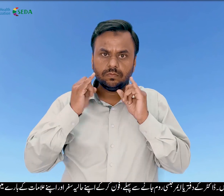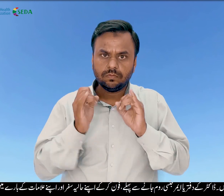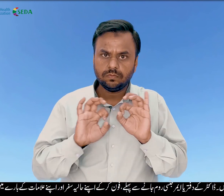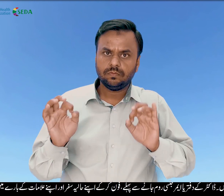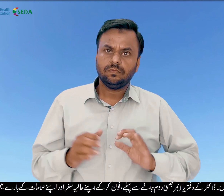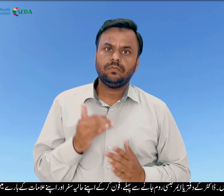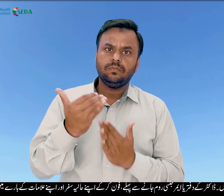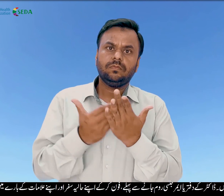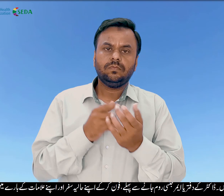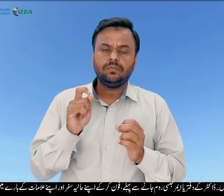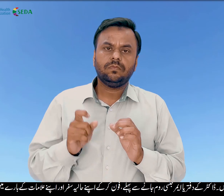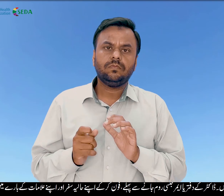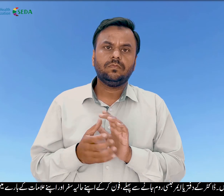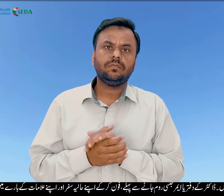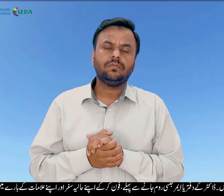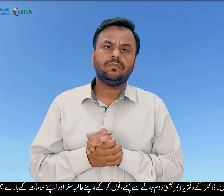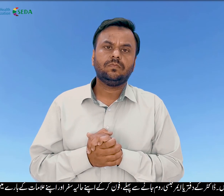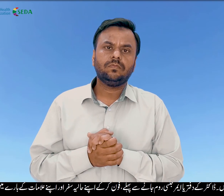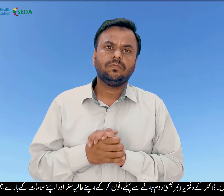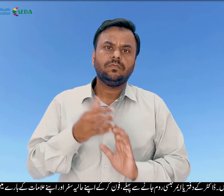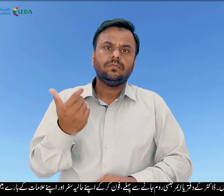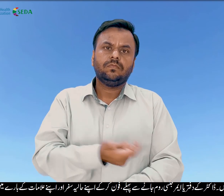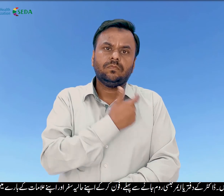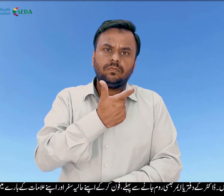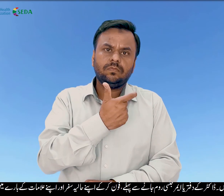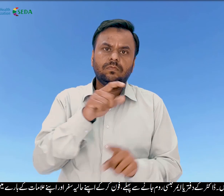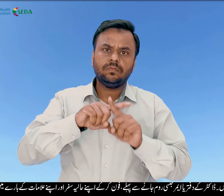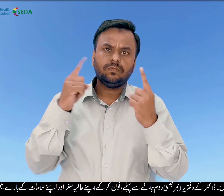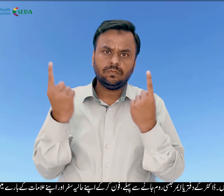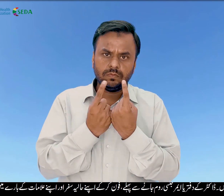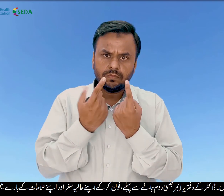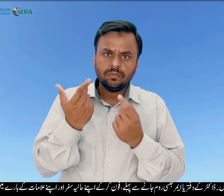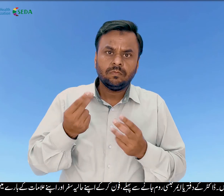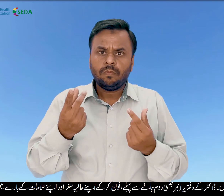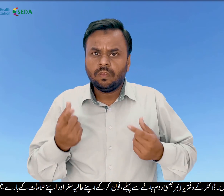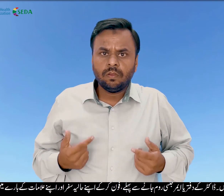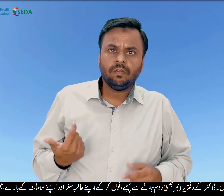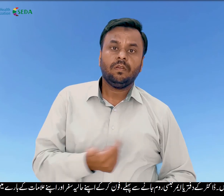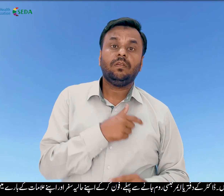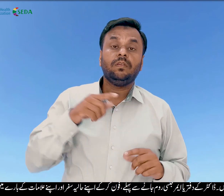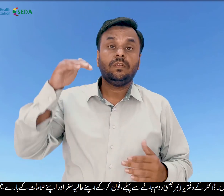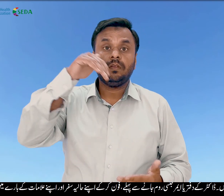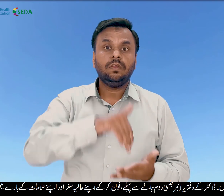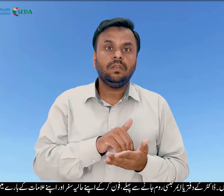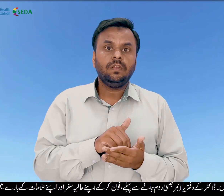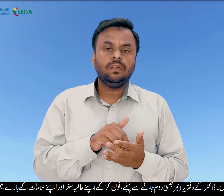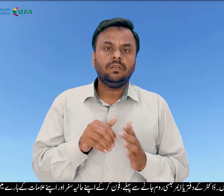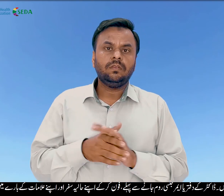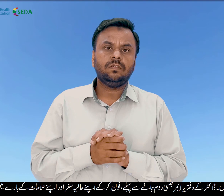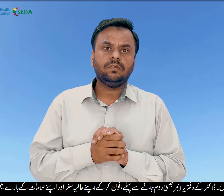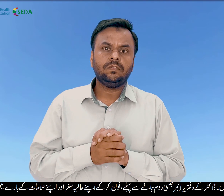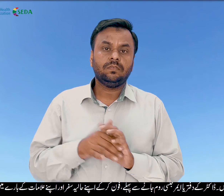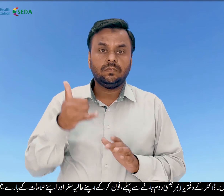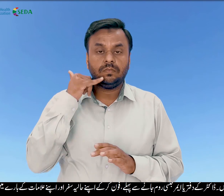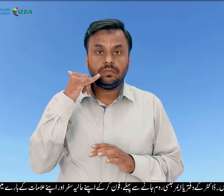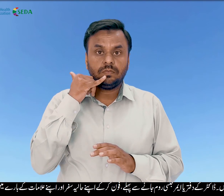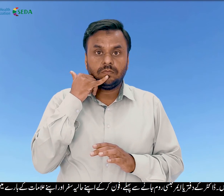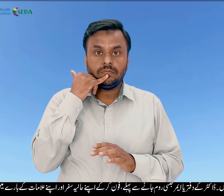طبی نگہداشت کا انتظام کریں۔ ڈاکٹر کے دفتر یا ایمرجنسی روم جانے سے پہلے فون کر